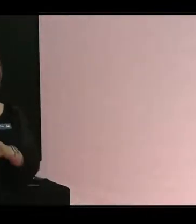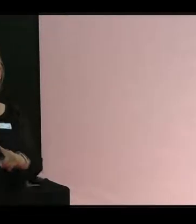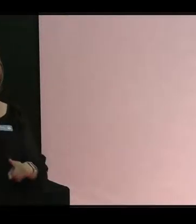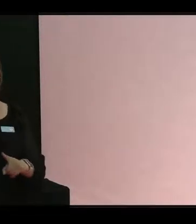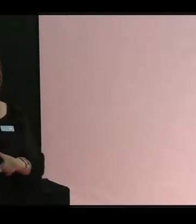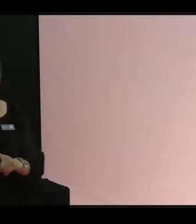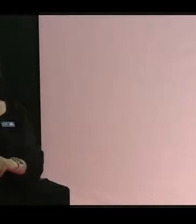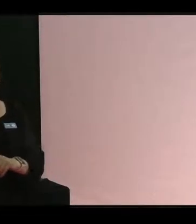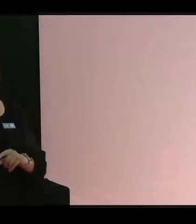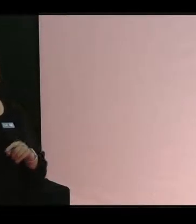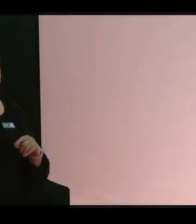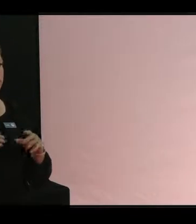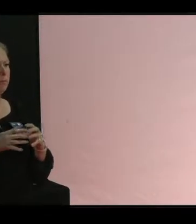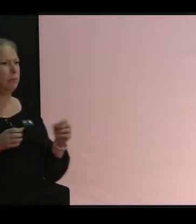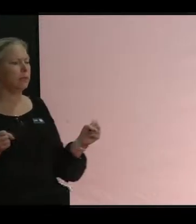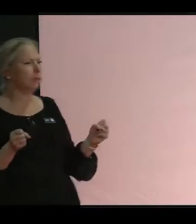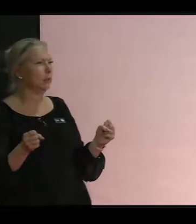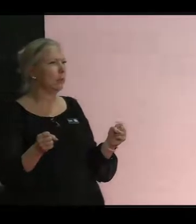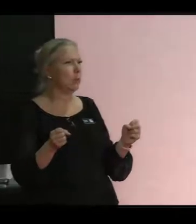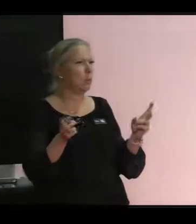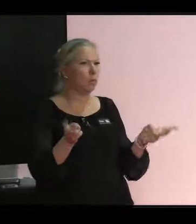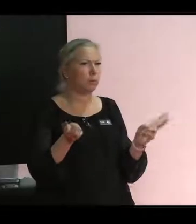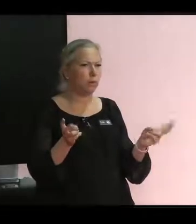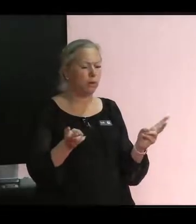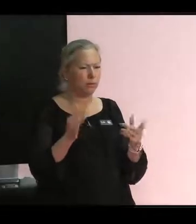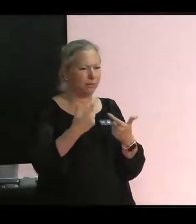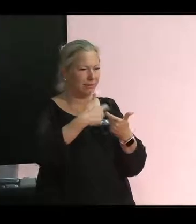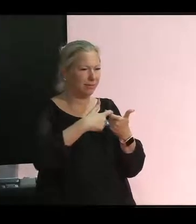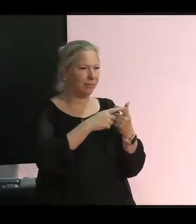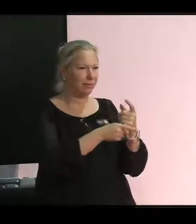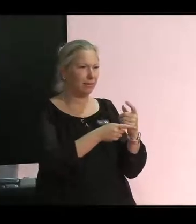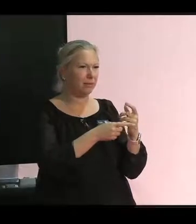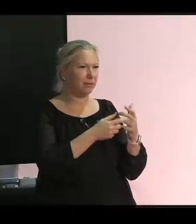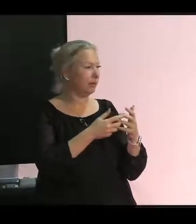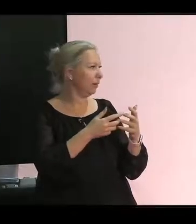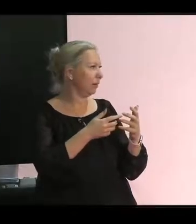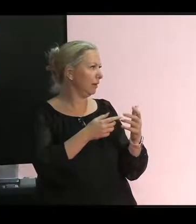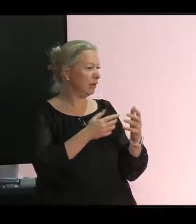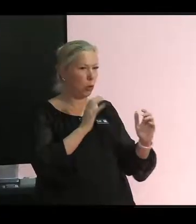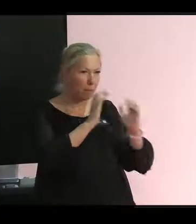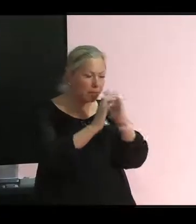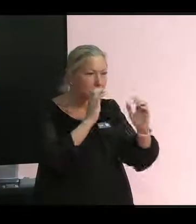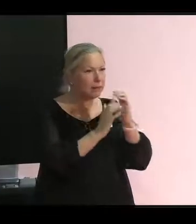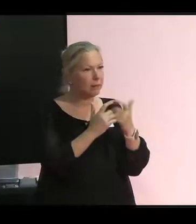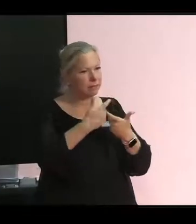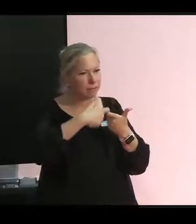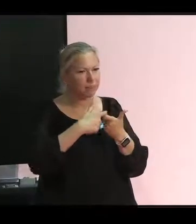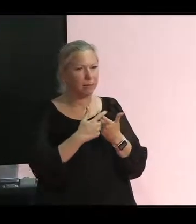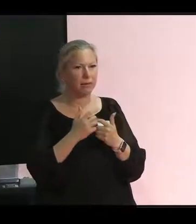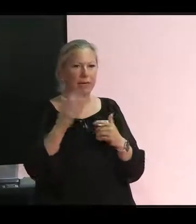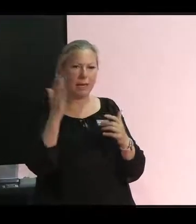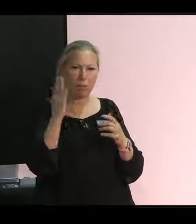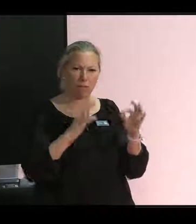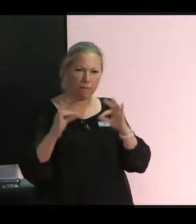mer tydligt. Men också när det gäller kommunikationen här, när man kommunicerar kring klimatfrågan